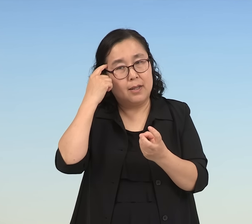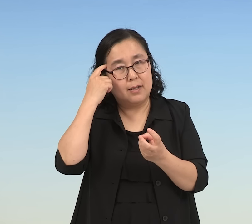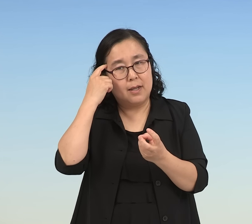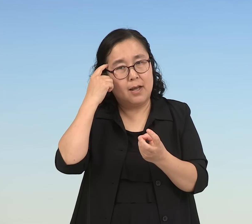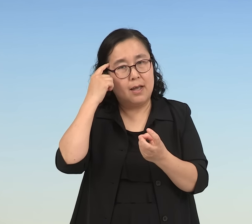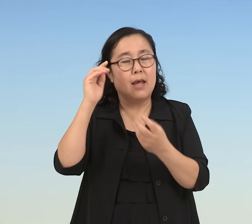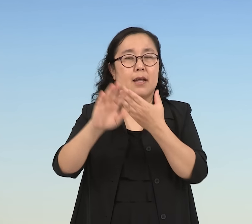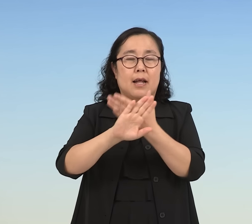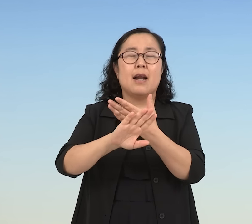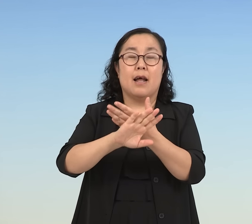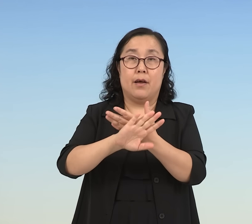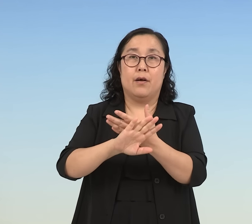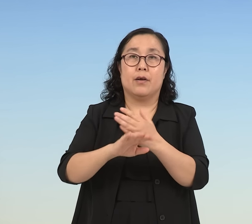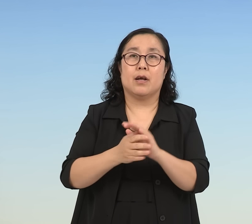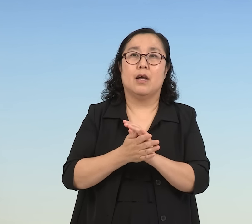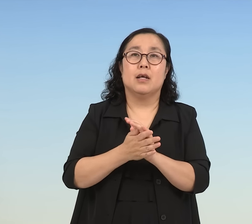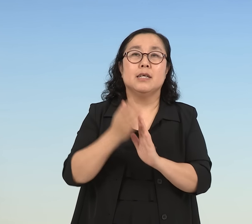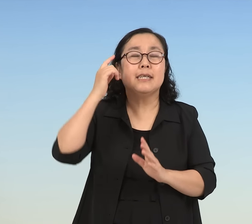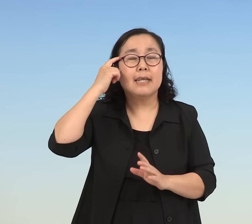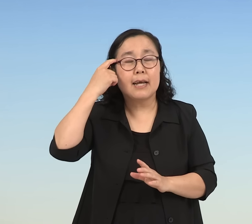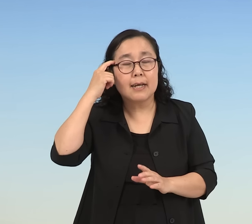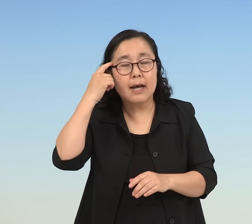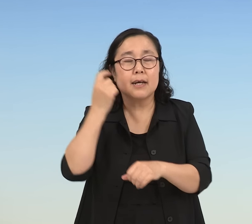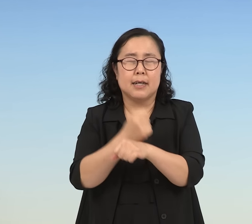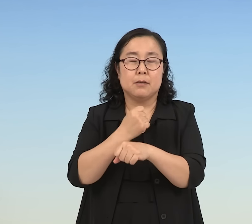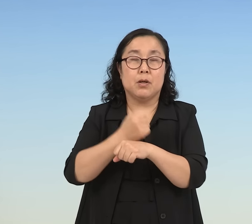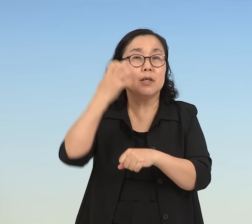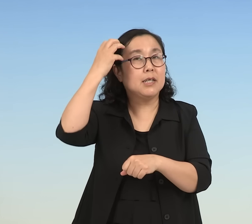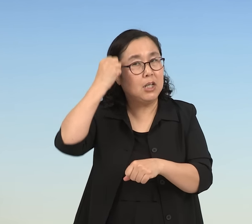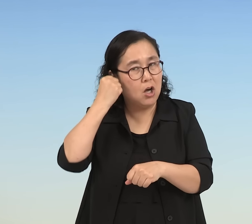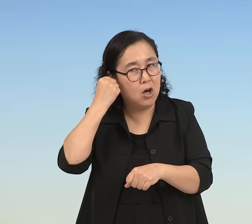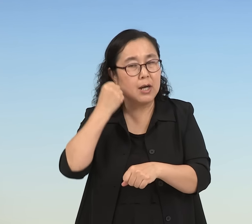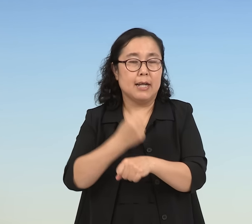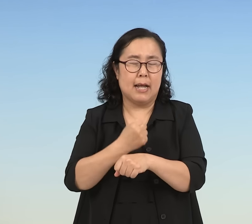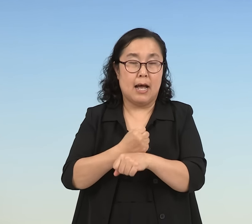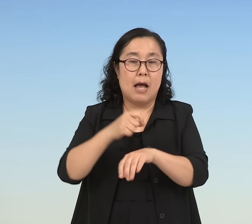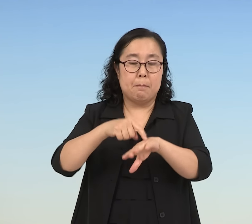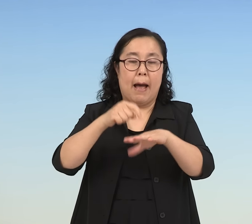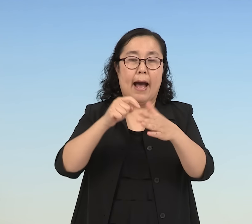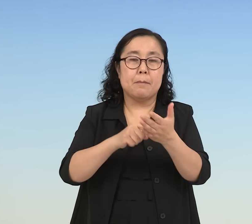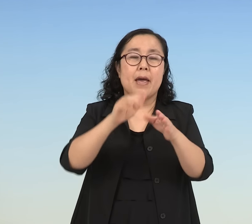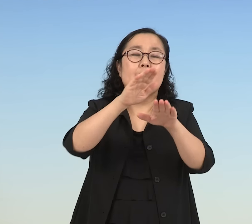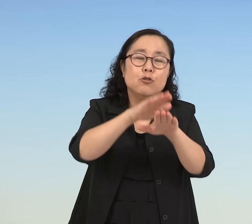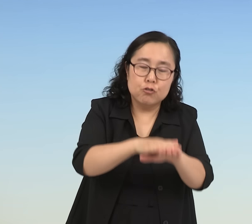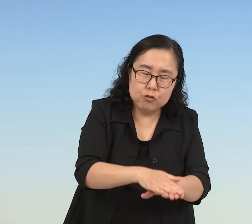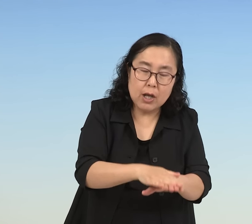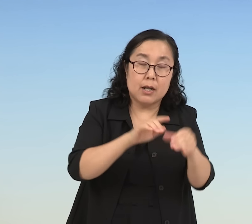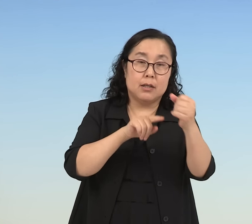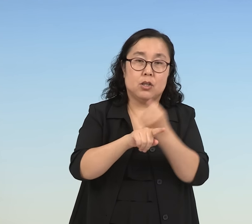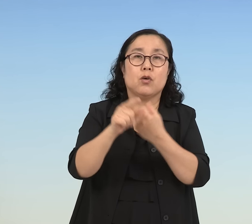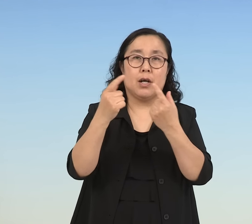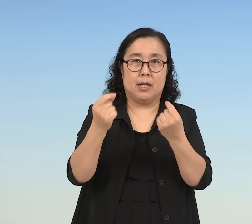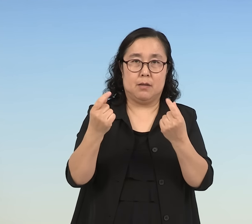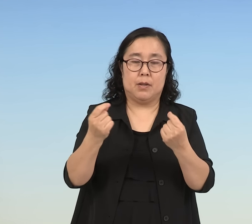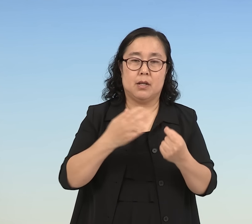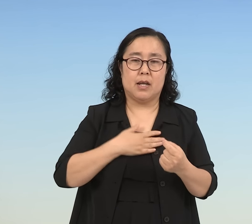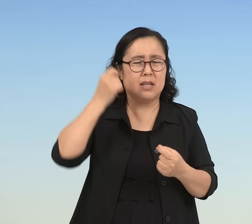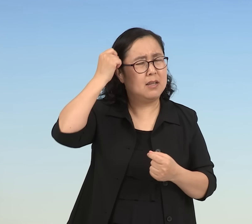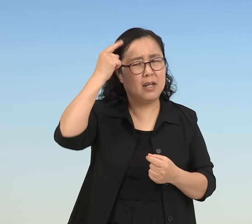할 때 이 생각하시면은 기억하다, 마음에 두다예요. 저라는 존재가 대단해서 저는 대단한 게